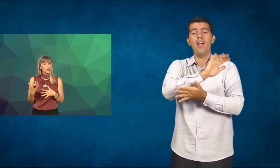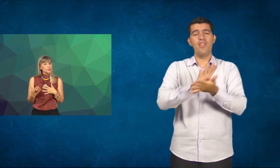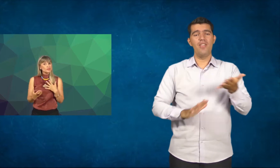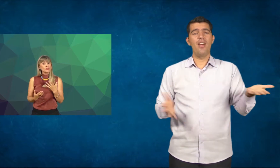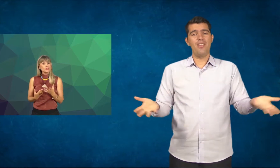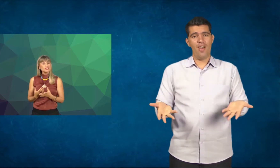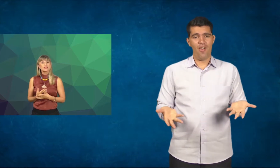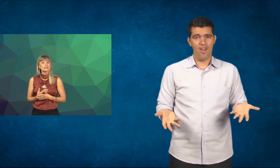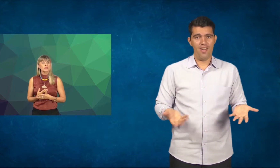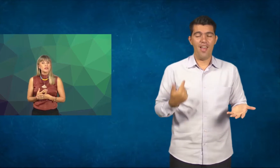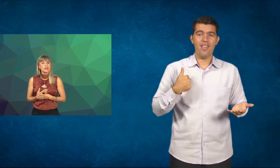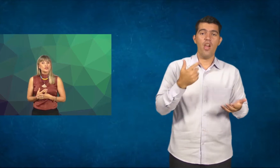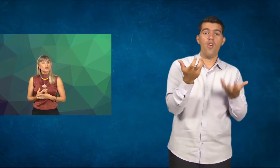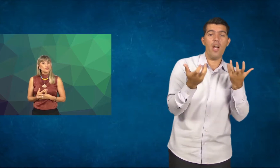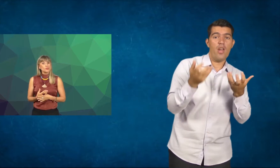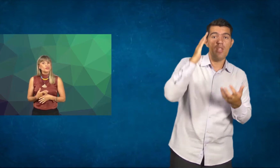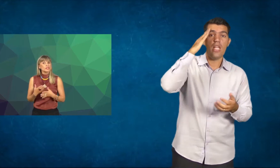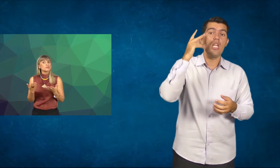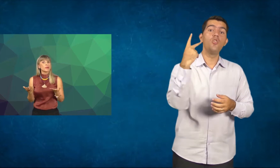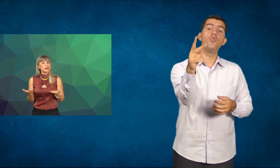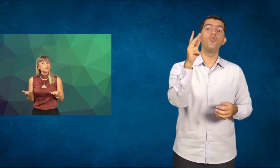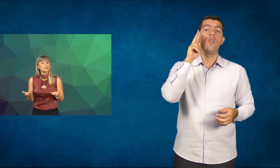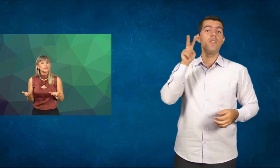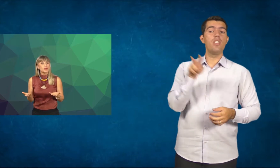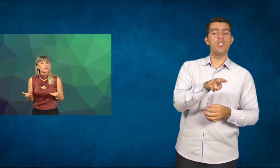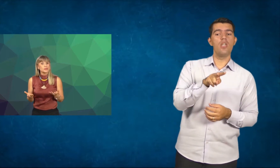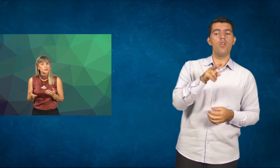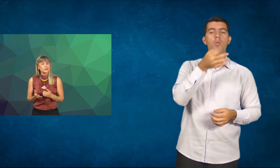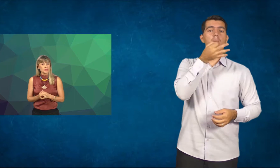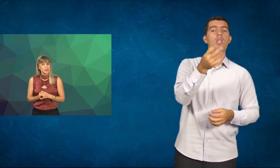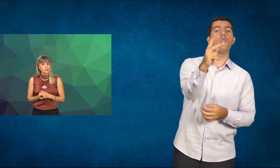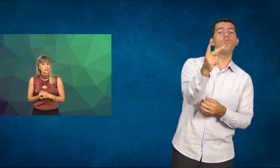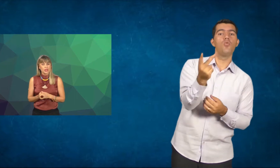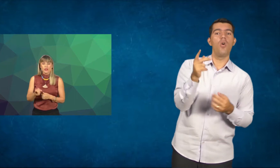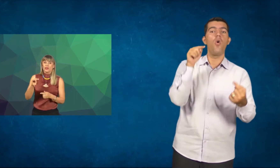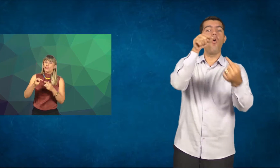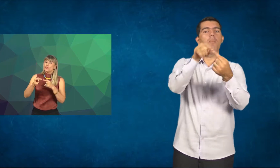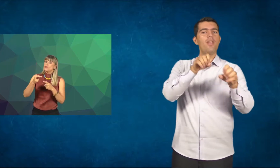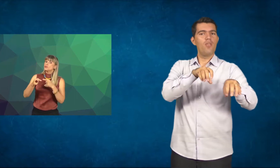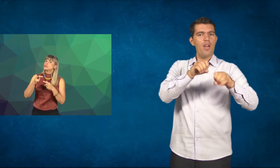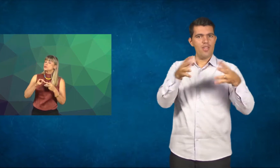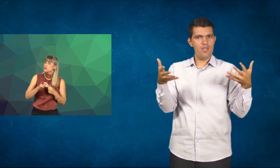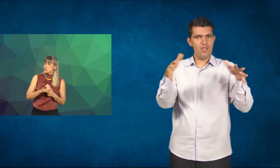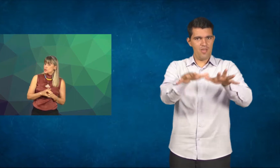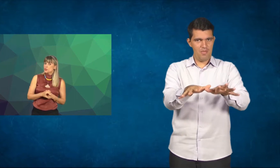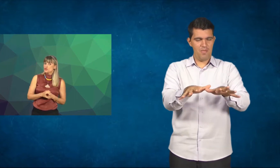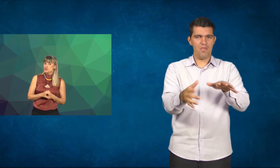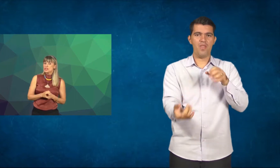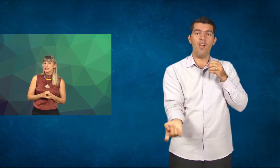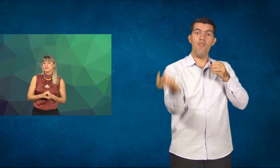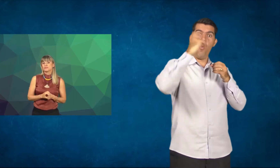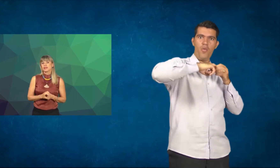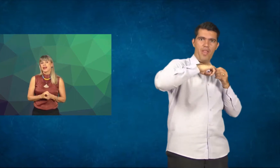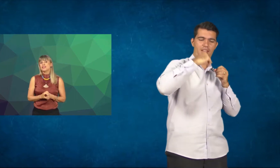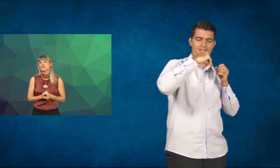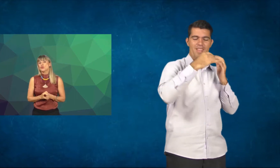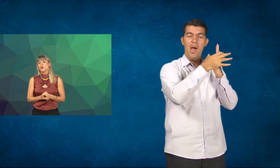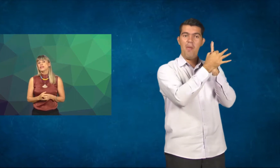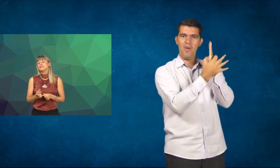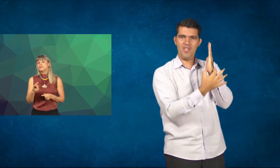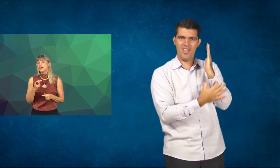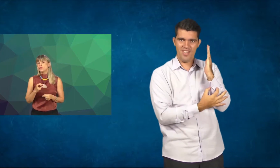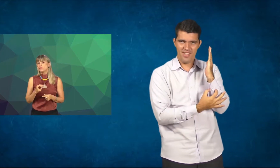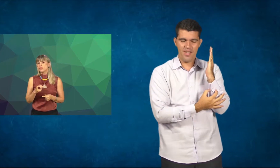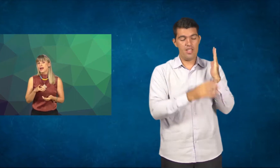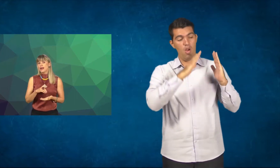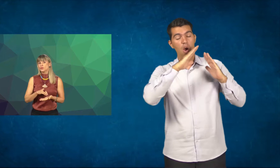o posicionamento de vocês sobre os aspectos da educação inclusiva. Voltando à nossa apostila, a